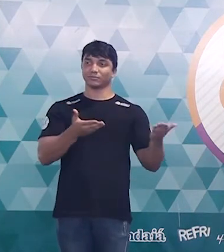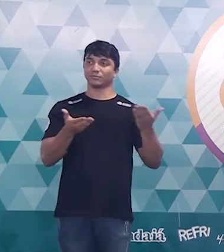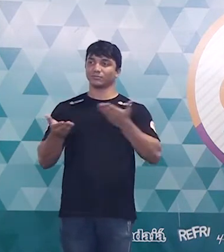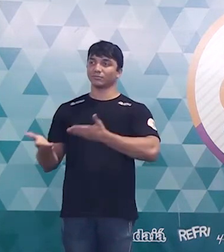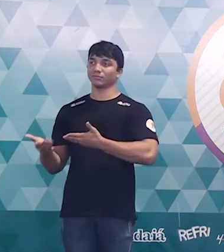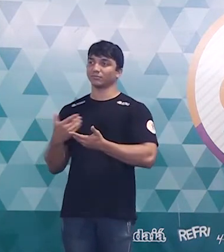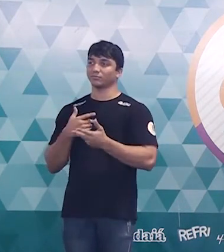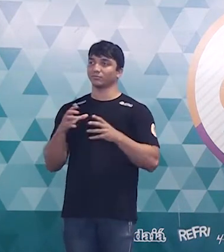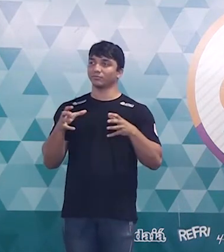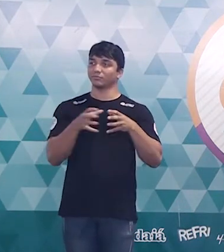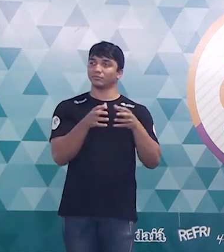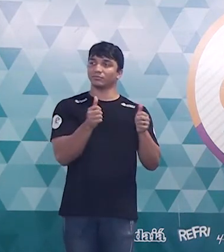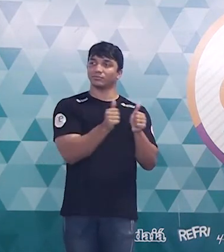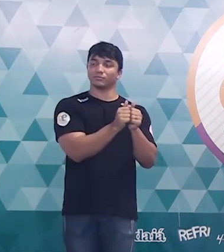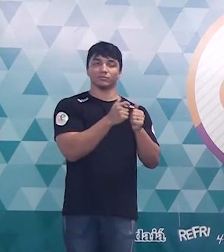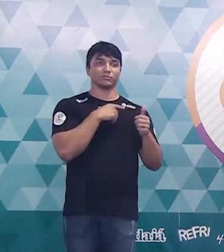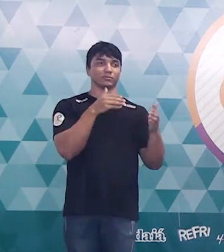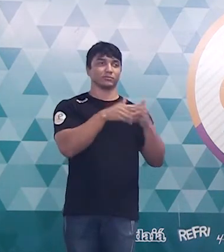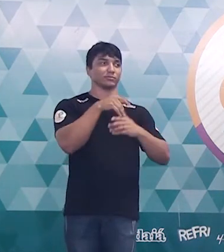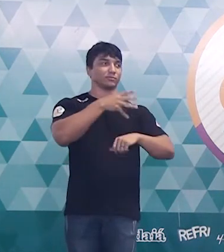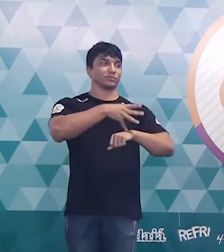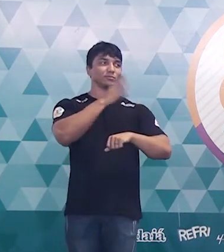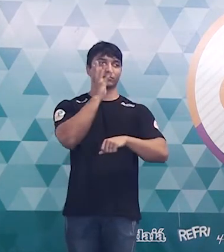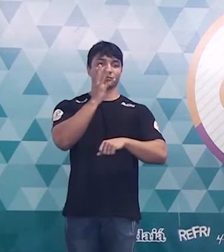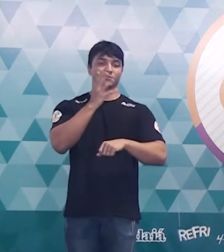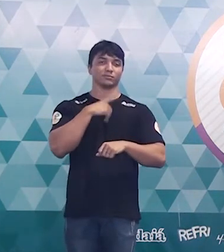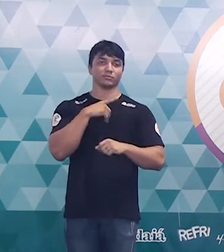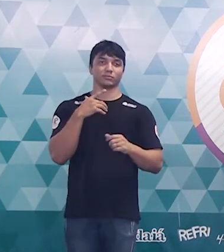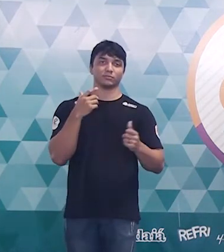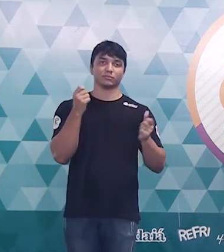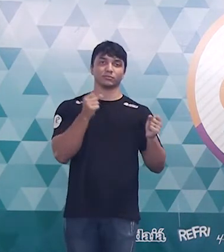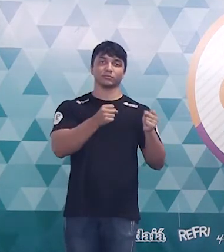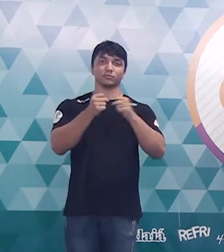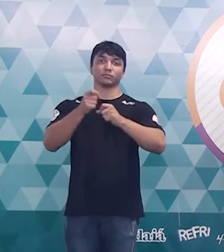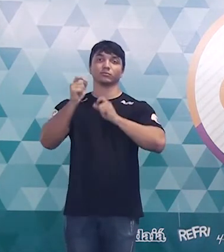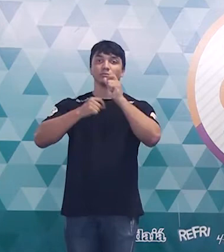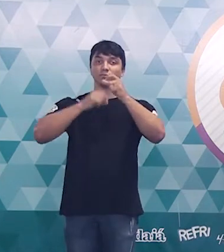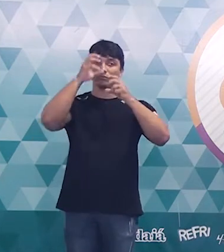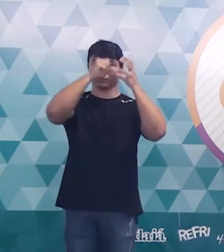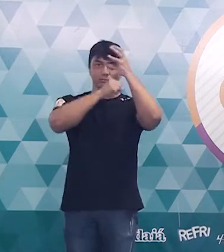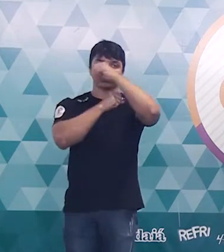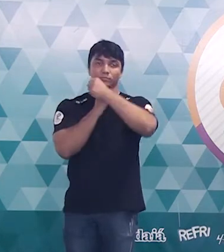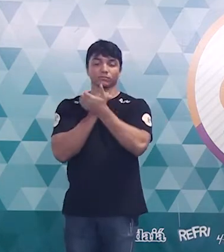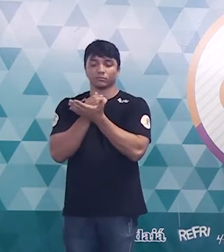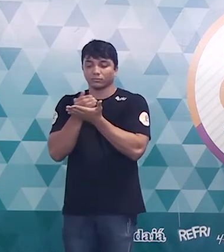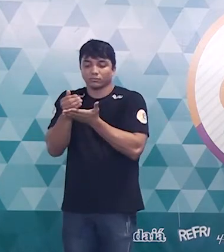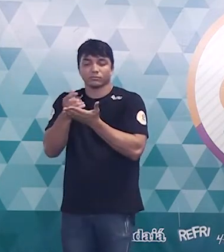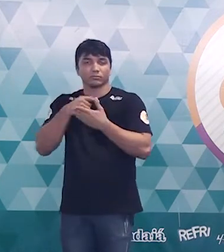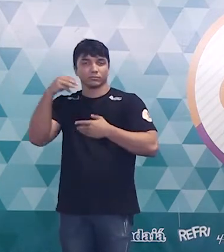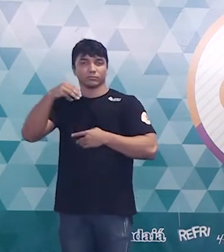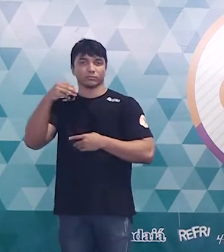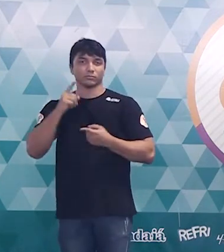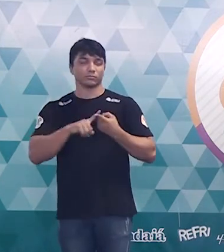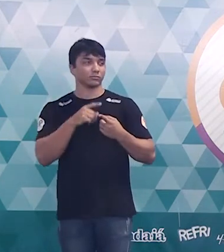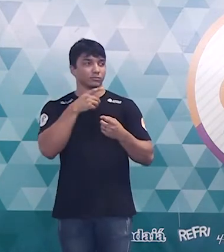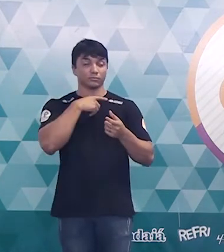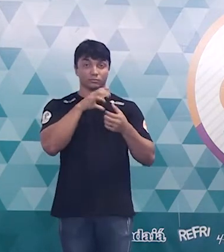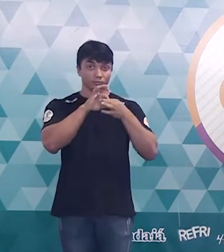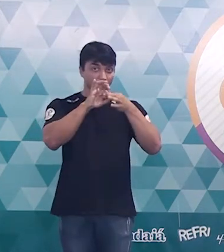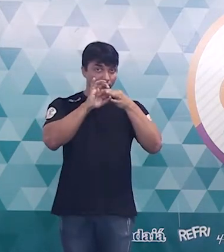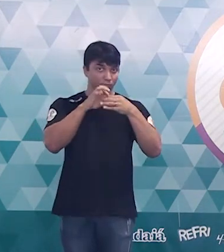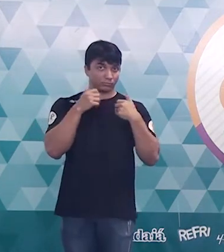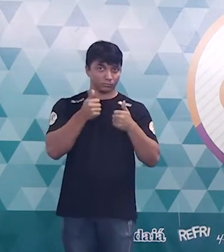Bem-vindos, vamos juntos aí até as 4 da tarde, para a gente poder aprender um pouquinho da matemática. Confie que dá certo, agora você